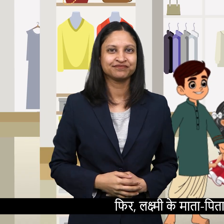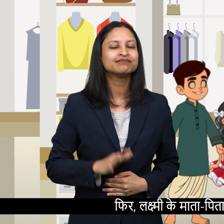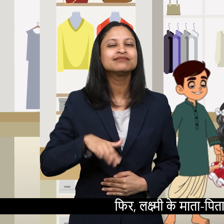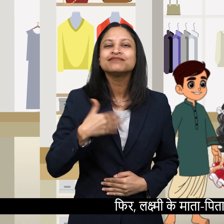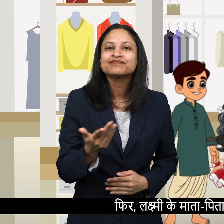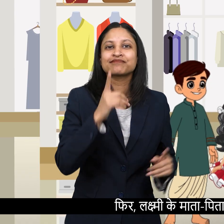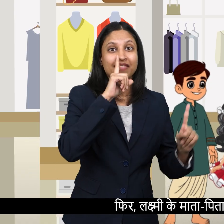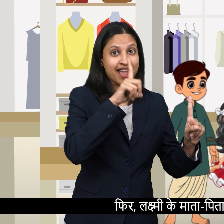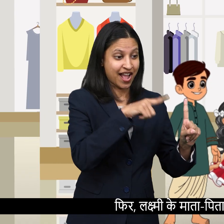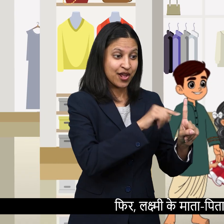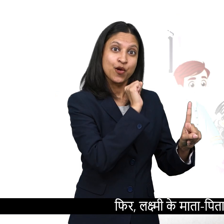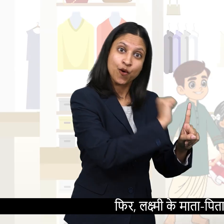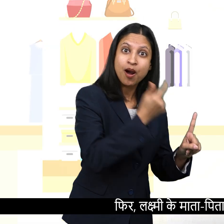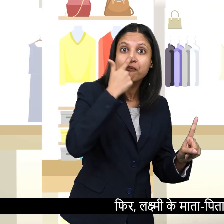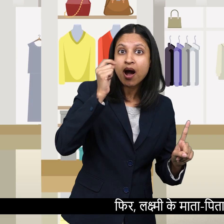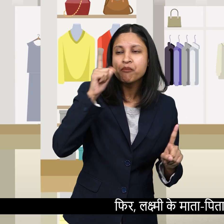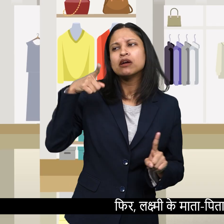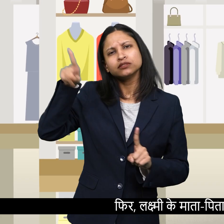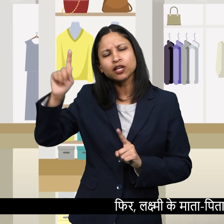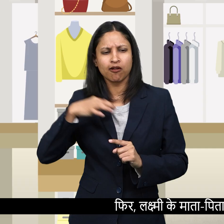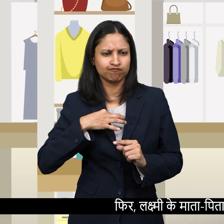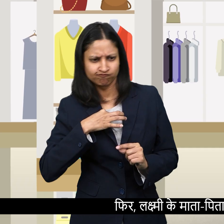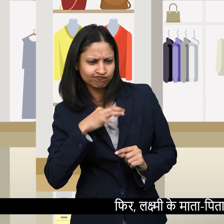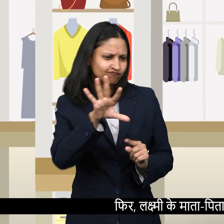फिर लक्ष्मी के माता पिता ने अपने लिए कपड़े चुने।